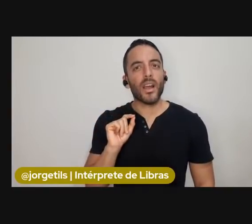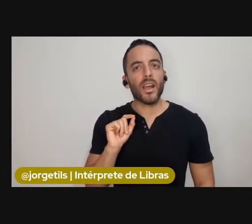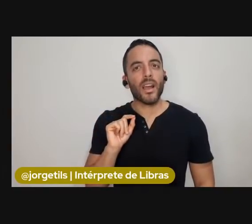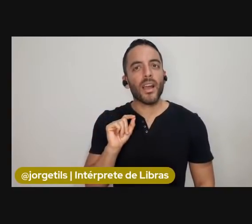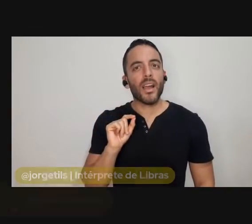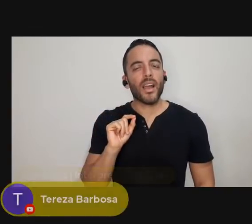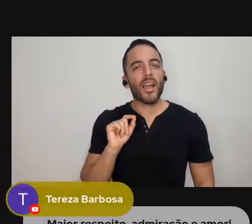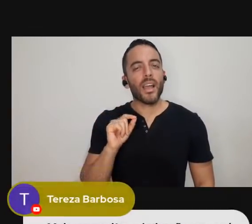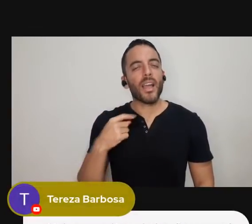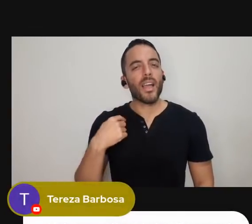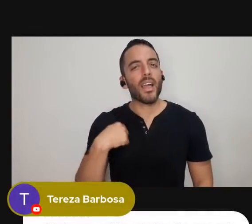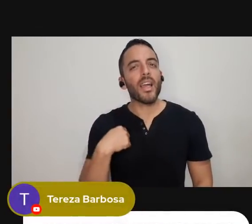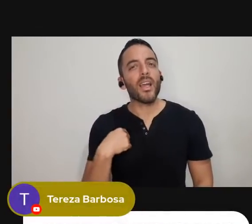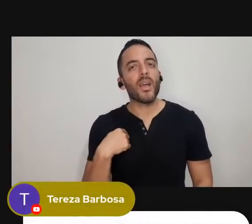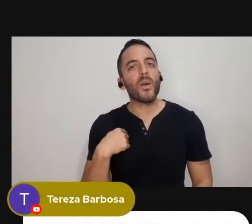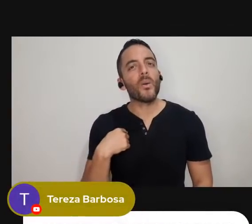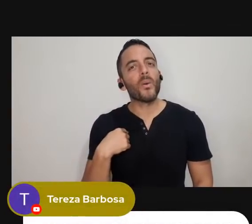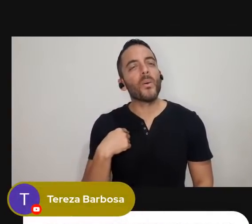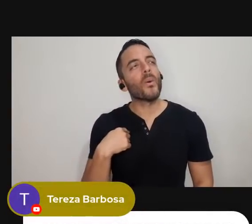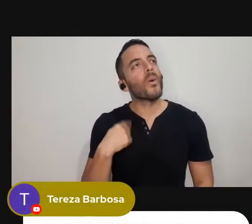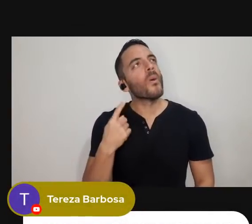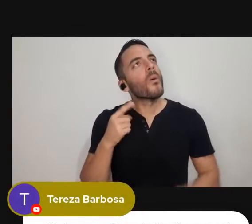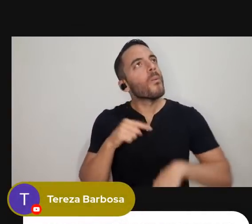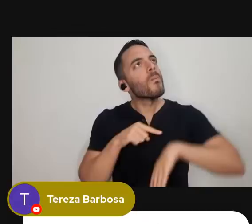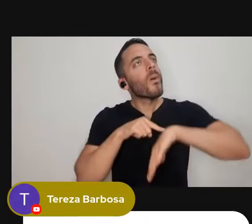em algum momento da vida isso apareceu